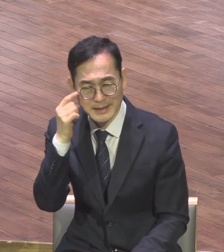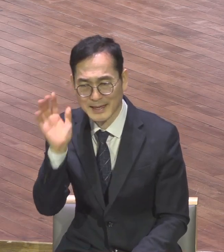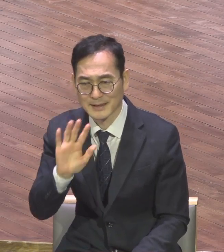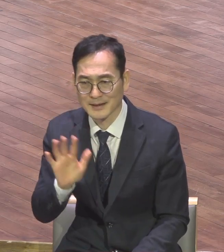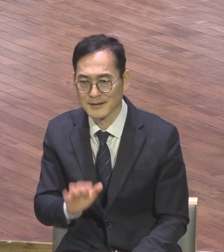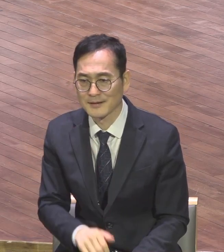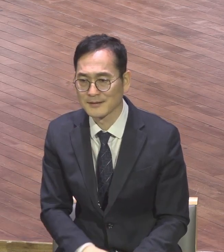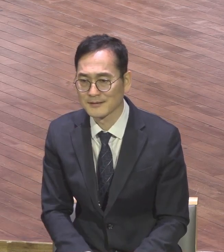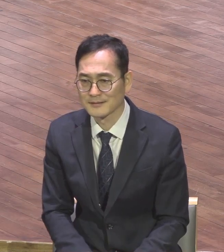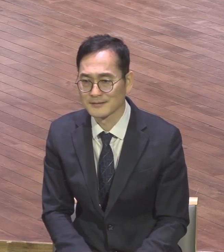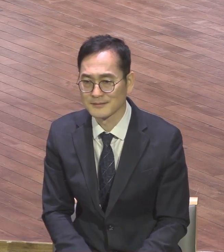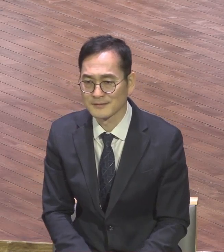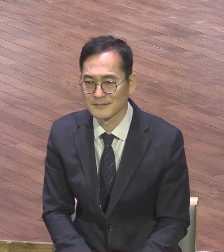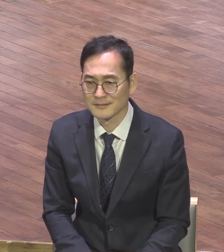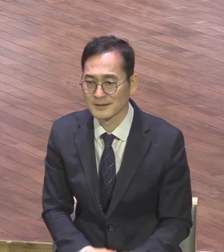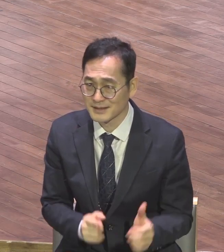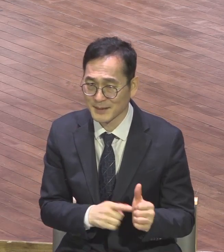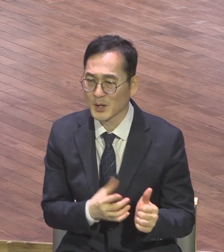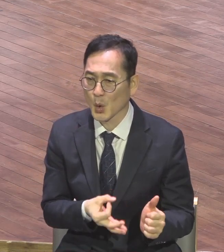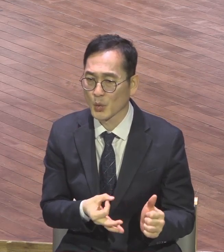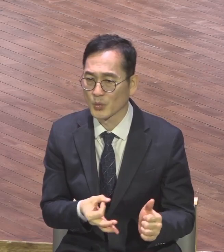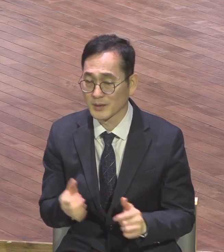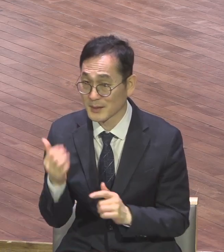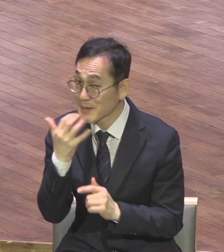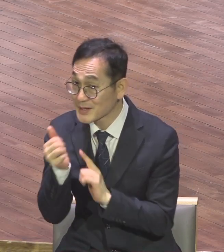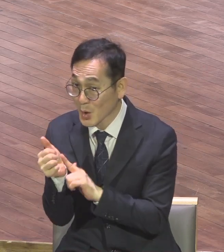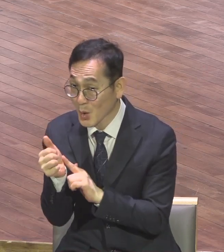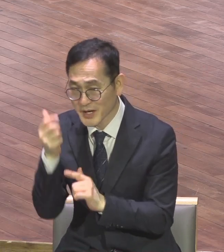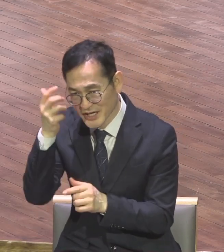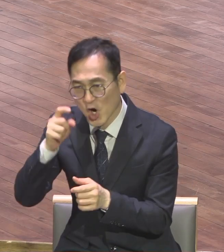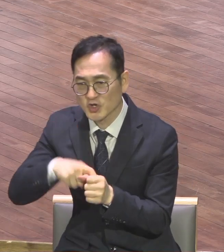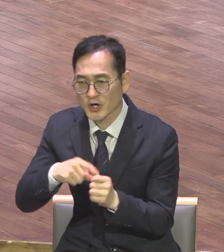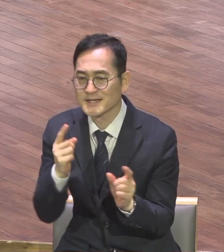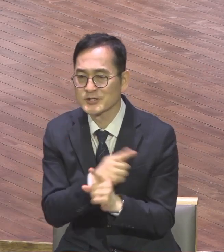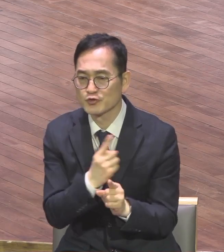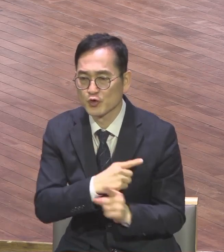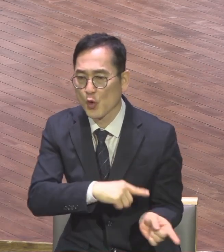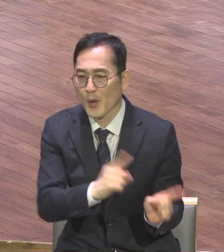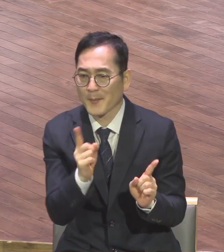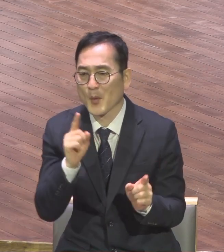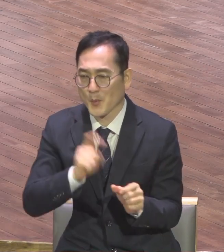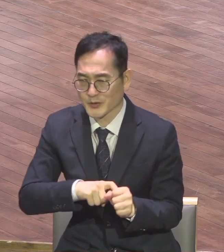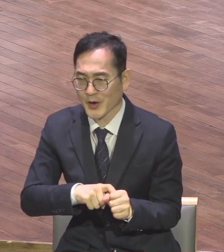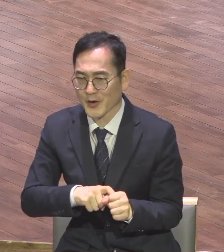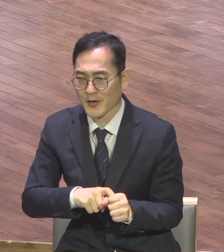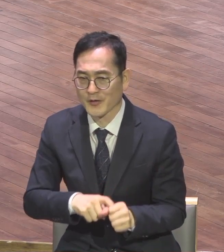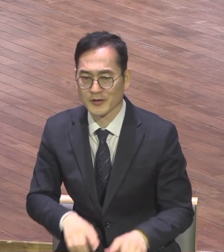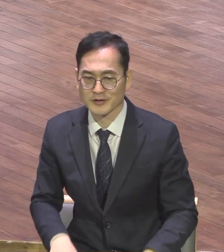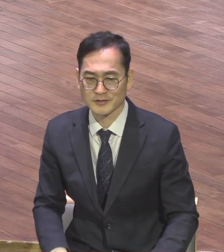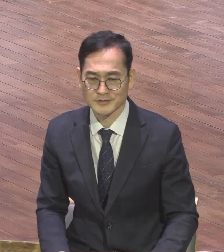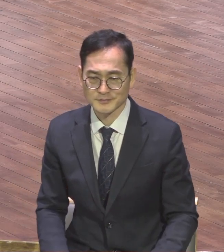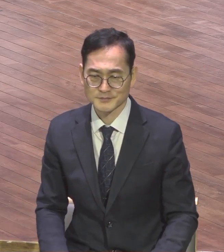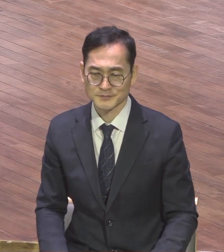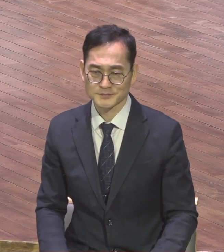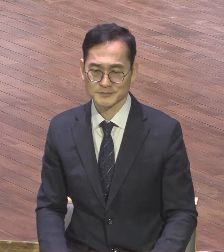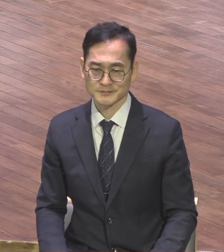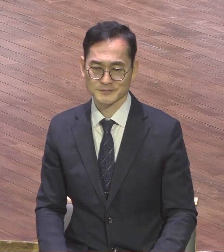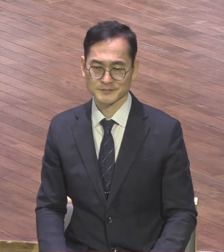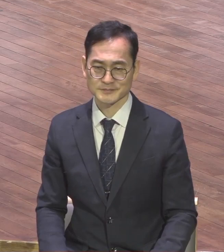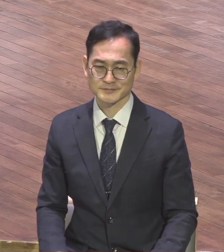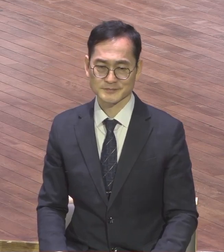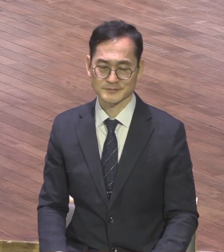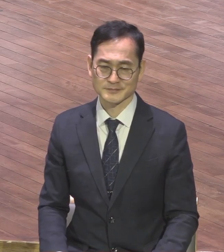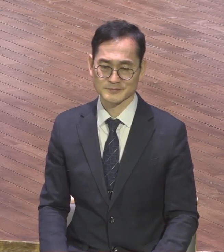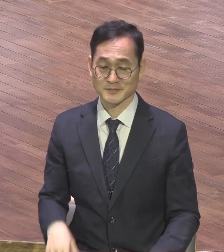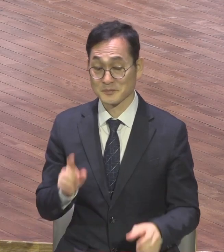달랐어요. 안진뱅이는 물질을 받고 싶었고 베드로는 영적 치유와 회복을 위해서 그렇게 영생의 축복을